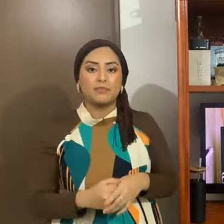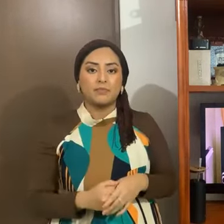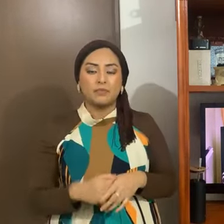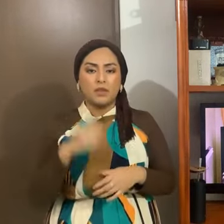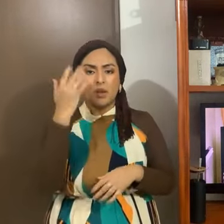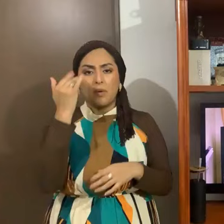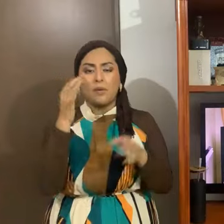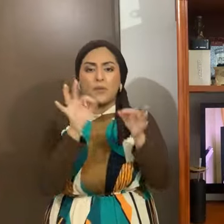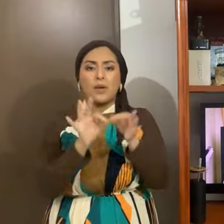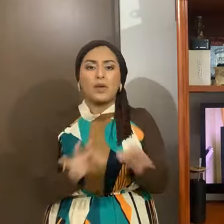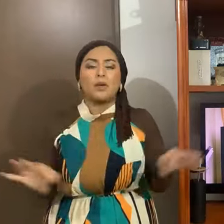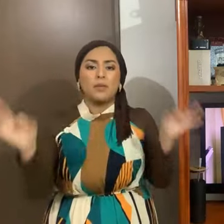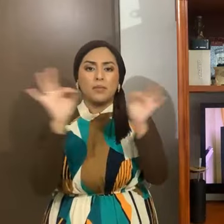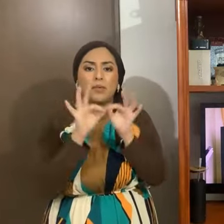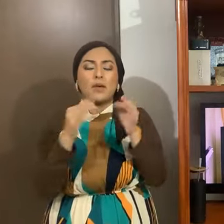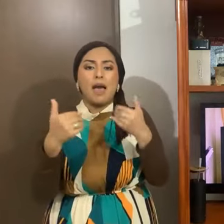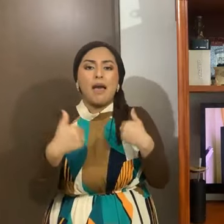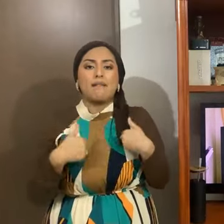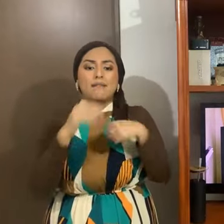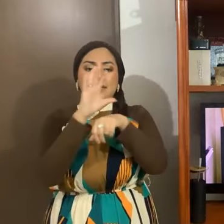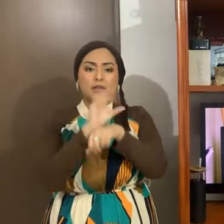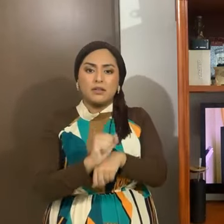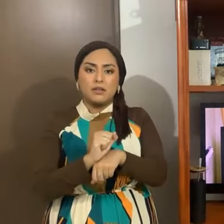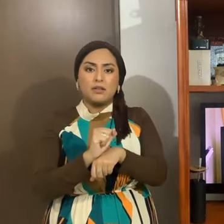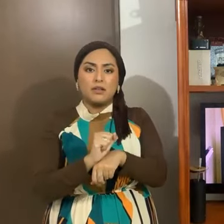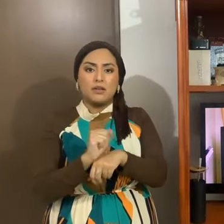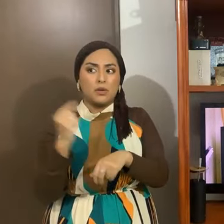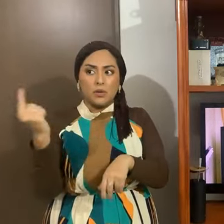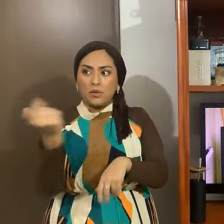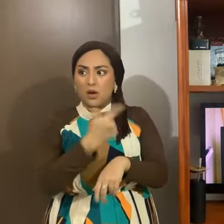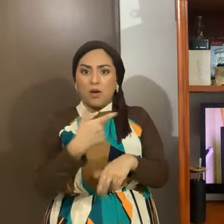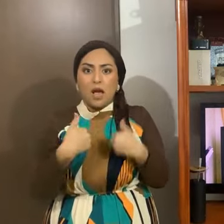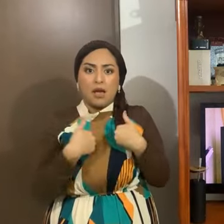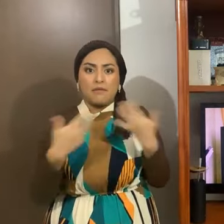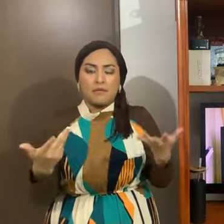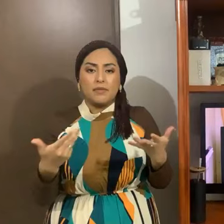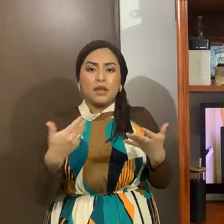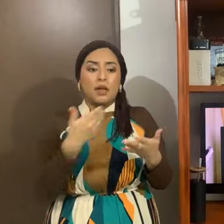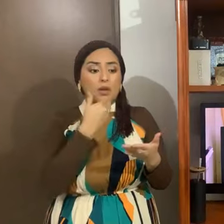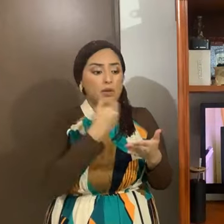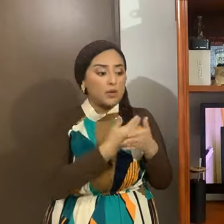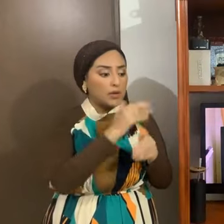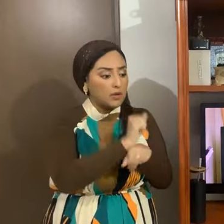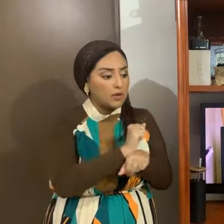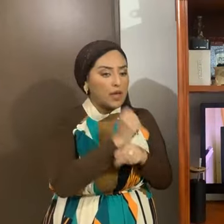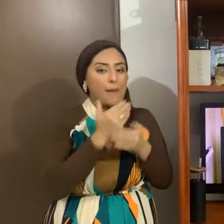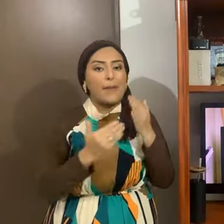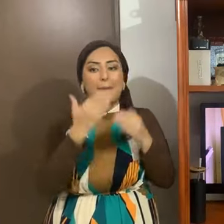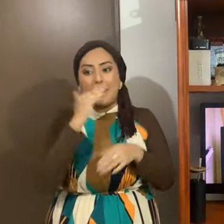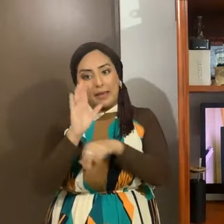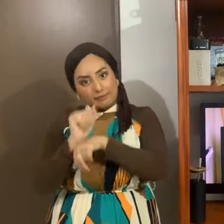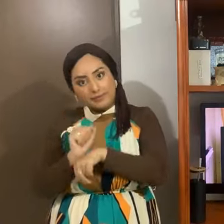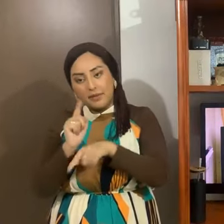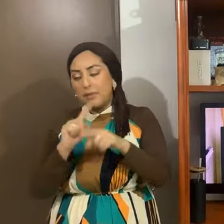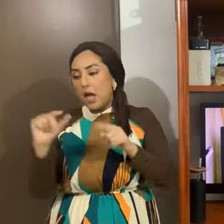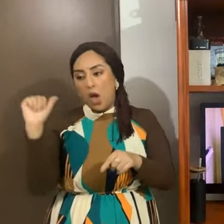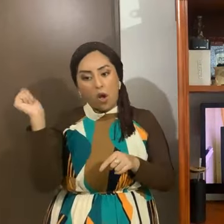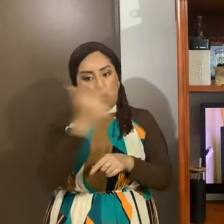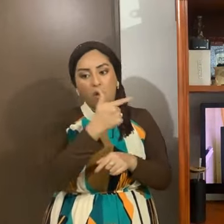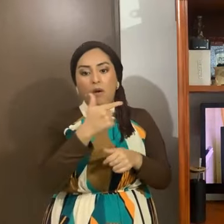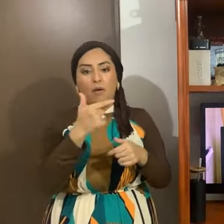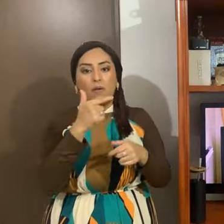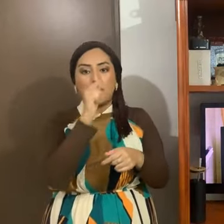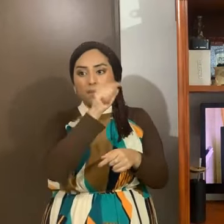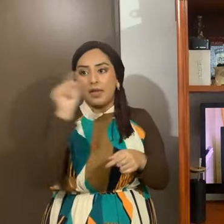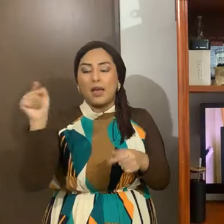¿Por qué es importante tener hábitos? Todos los tenemos. Hay hábitos buenos y hay hábitos malos, pero todos